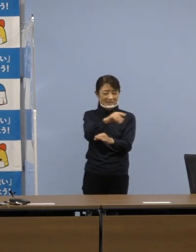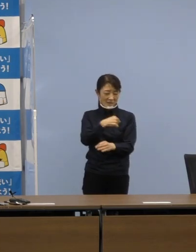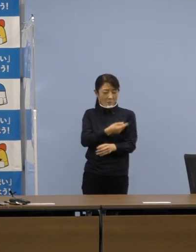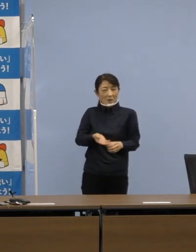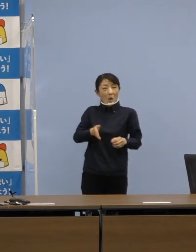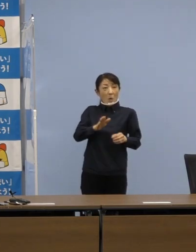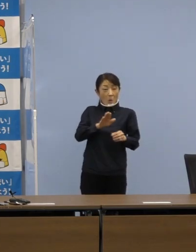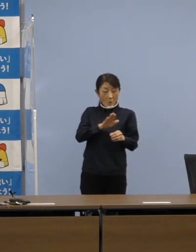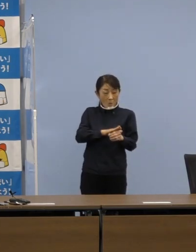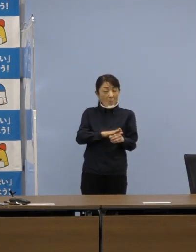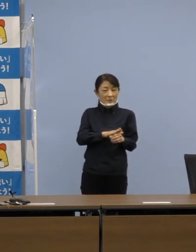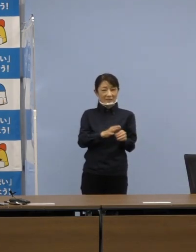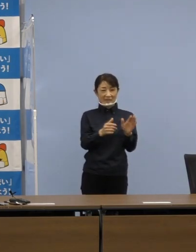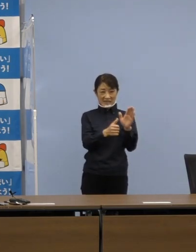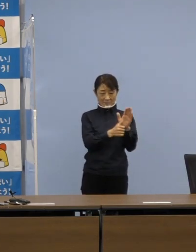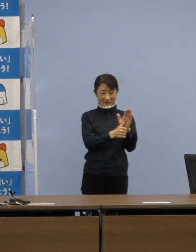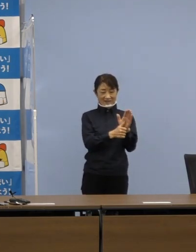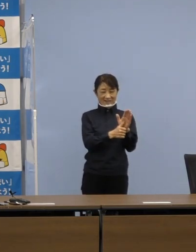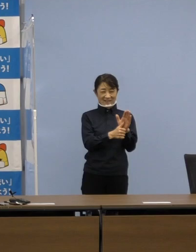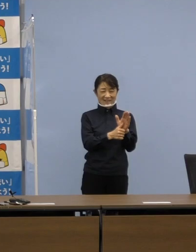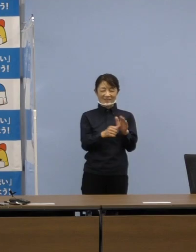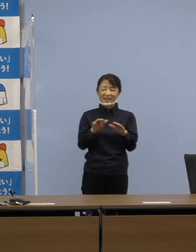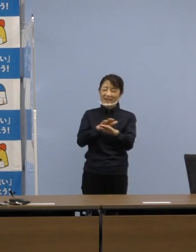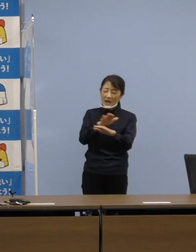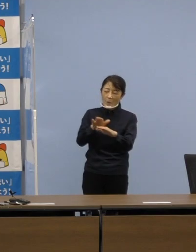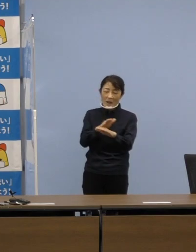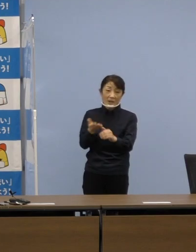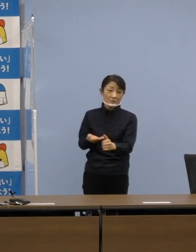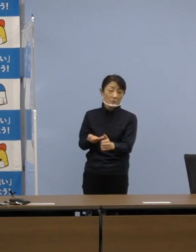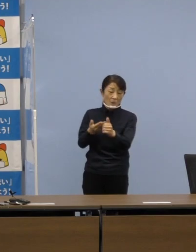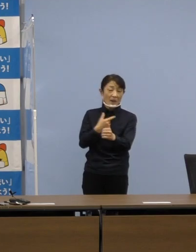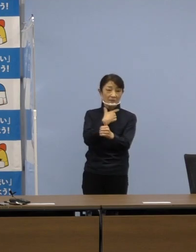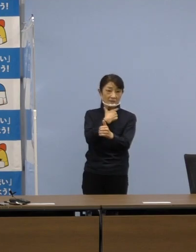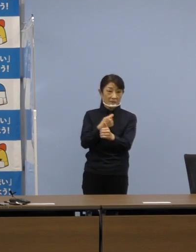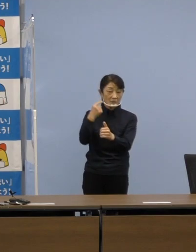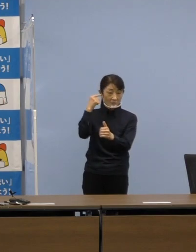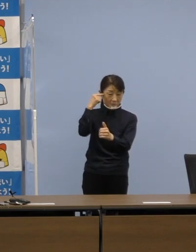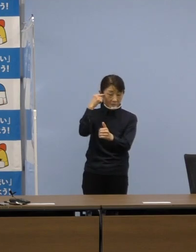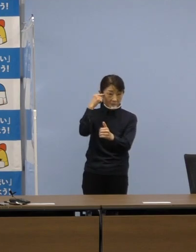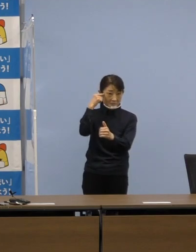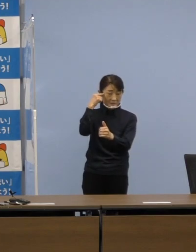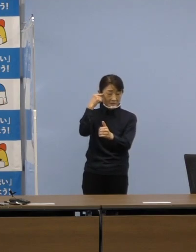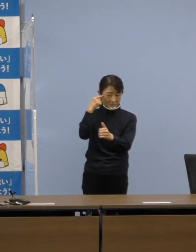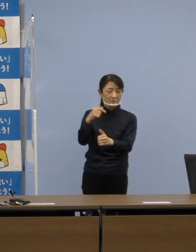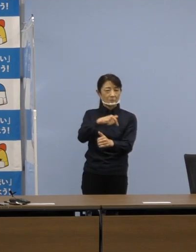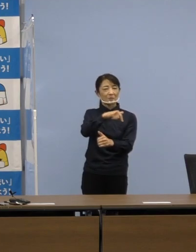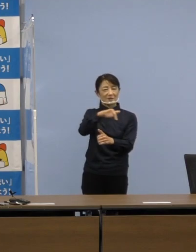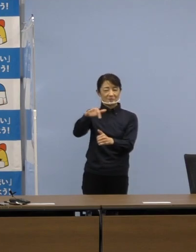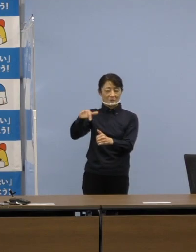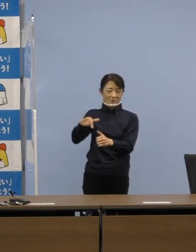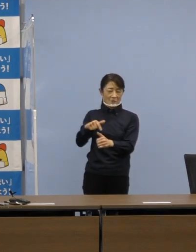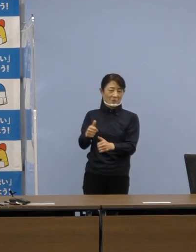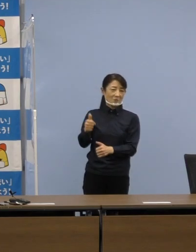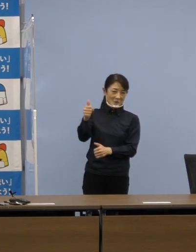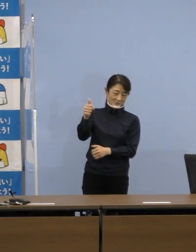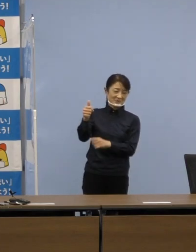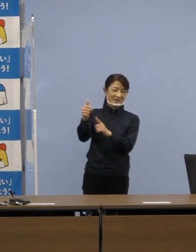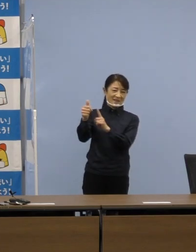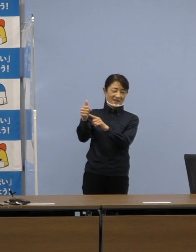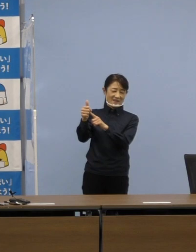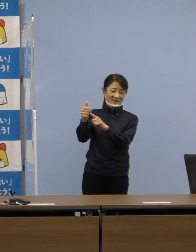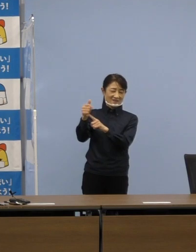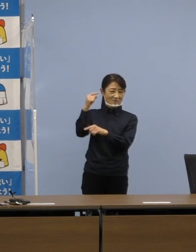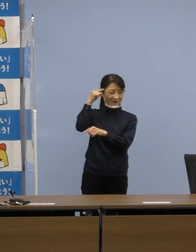ることで、より愛着を持ってもらえるキャラクターに育てていきたいというプロジェクトのクリエイティブプロデューサーの福山さん